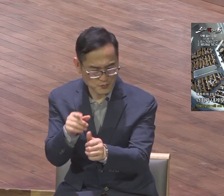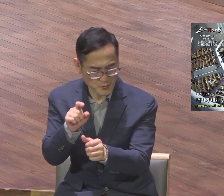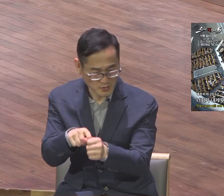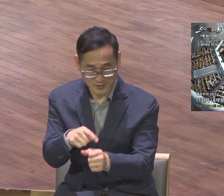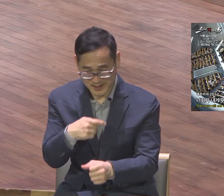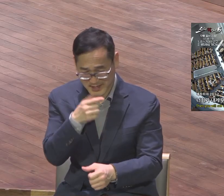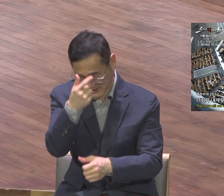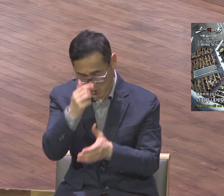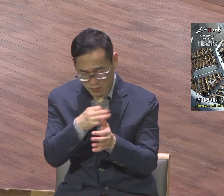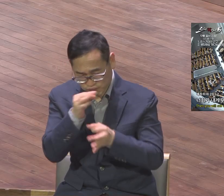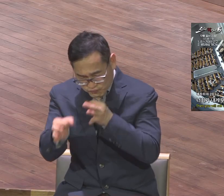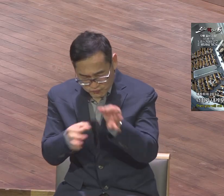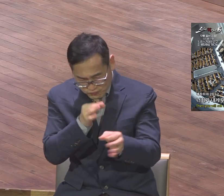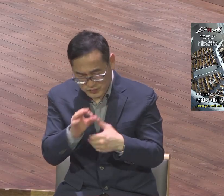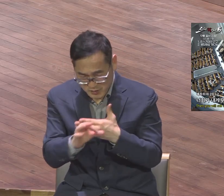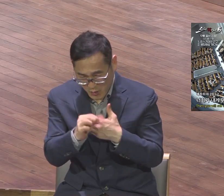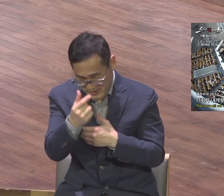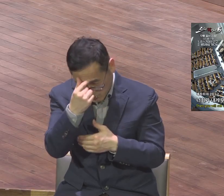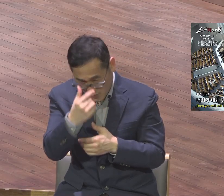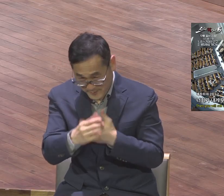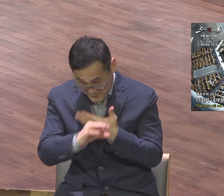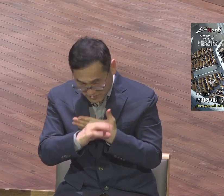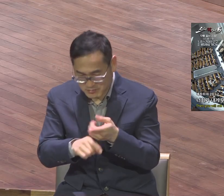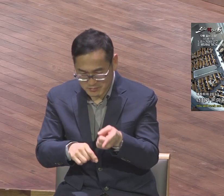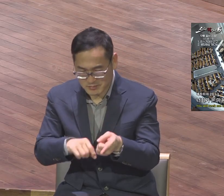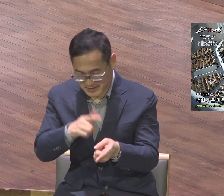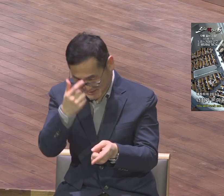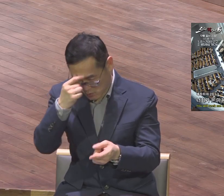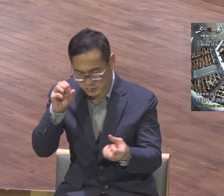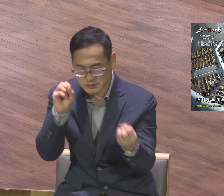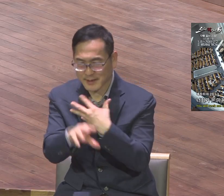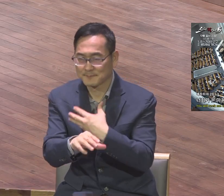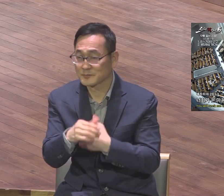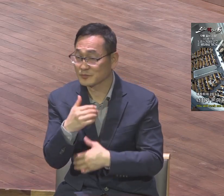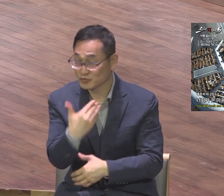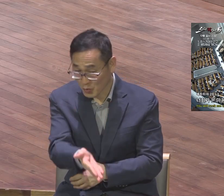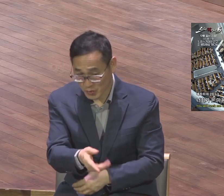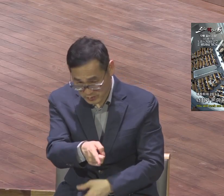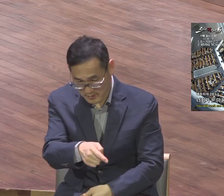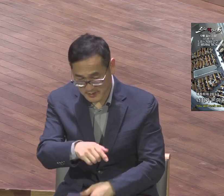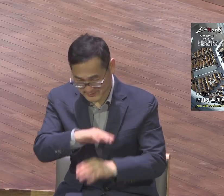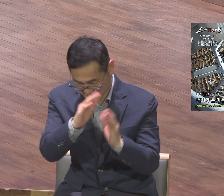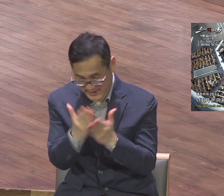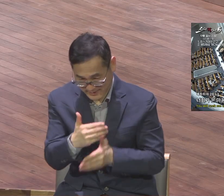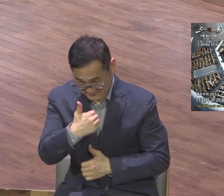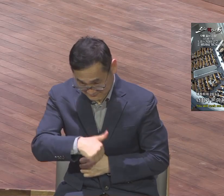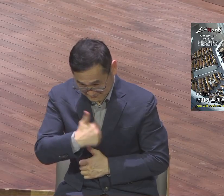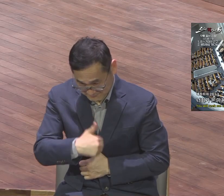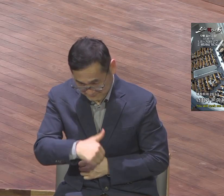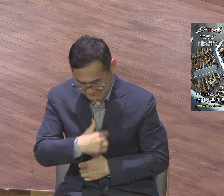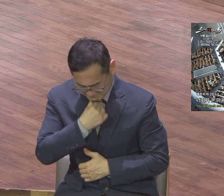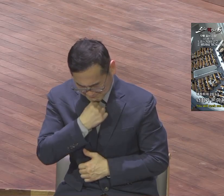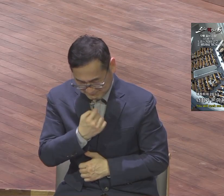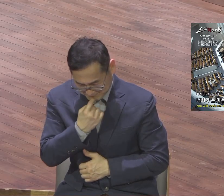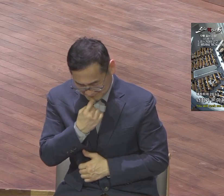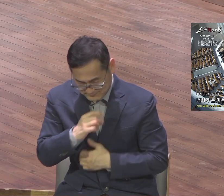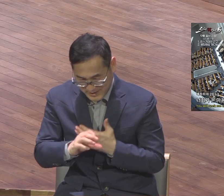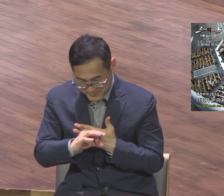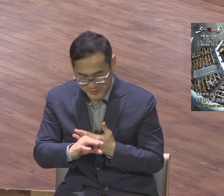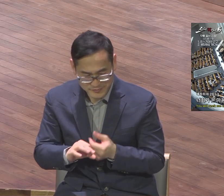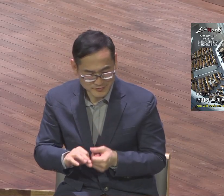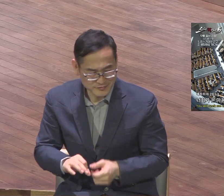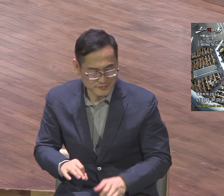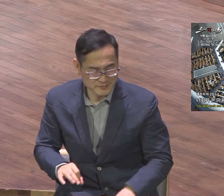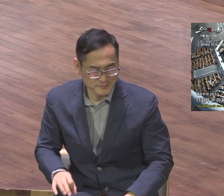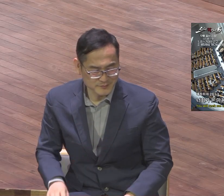내게 와서 기도하면 내가 너희들의 기도를 들을 것이요 너희가 온 마음으로 나를 구하면 나를 찾을 것이요